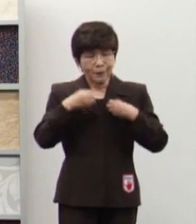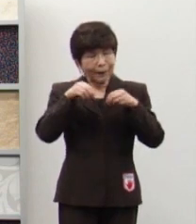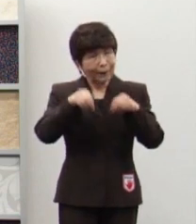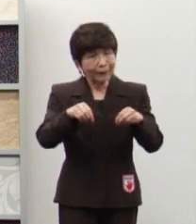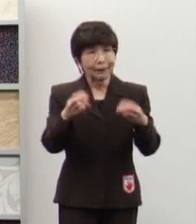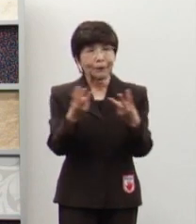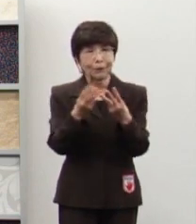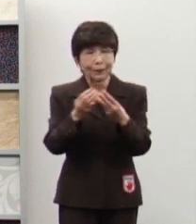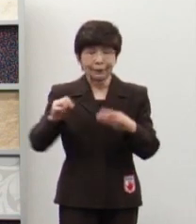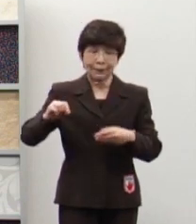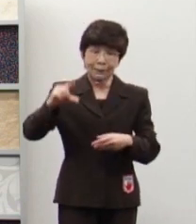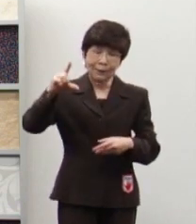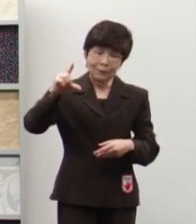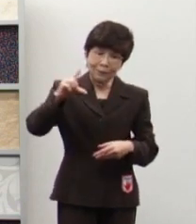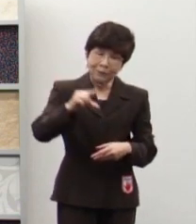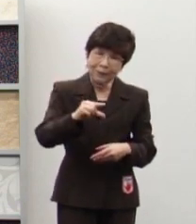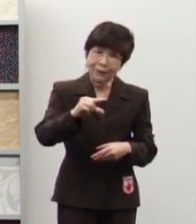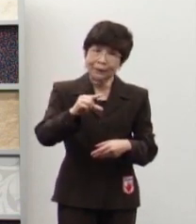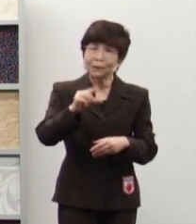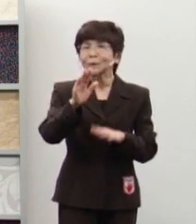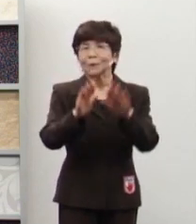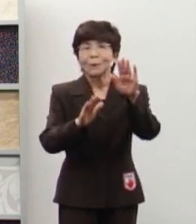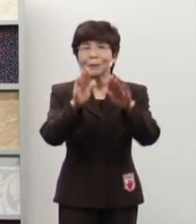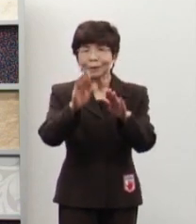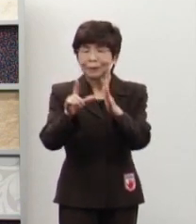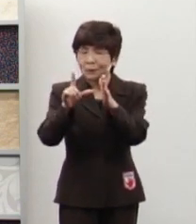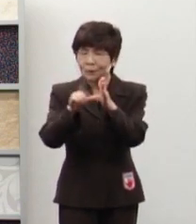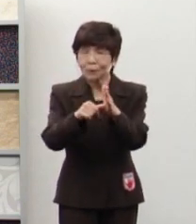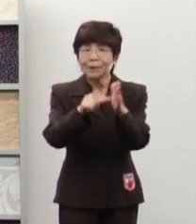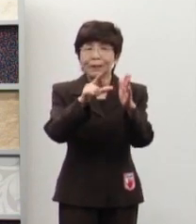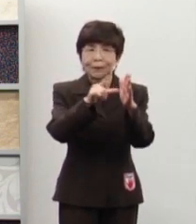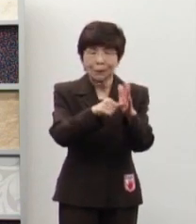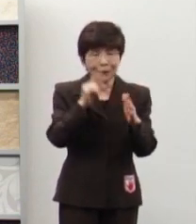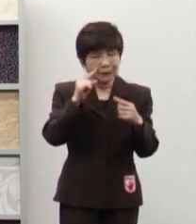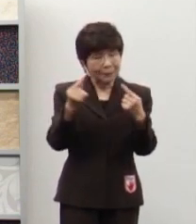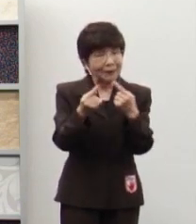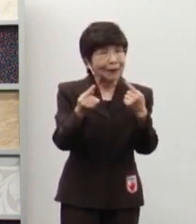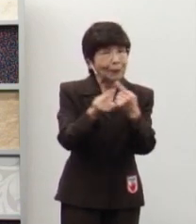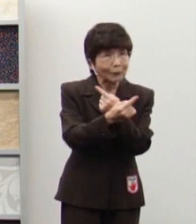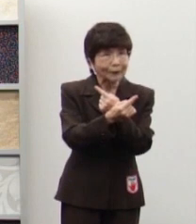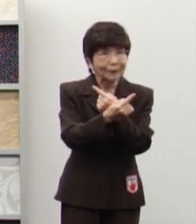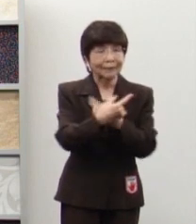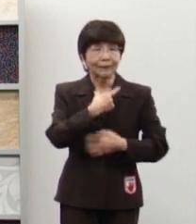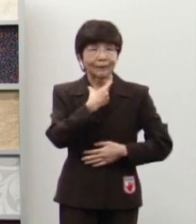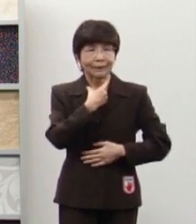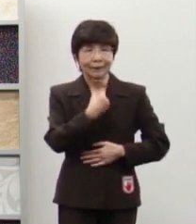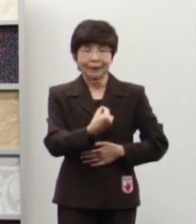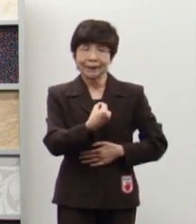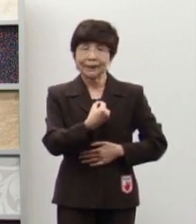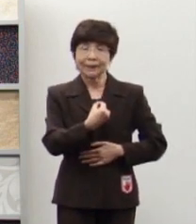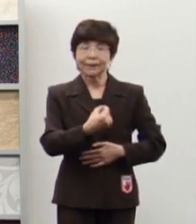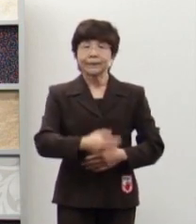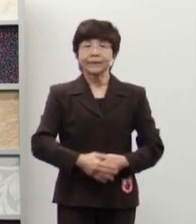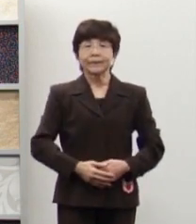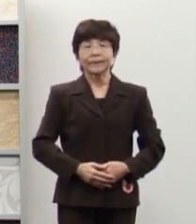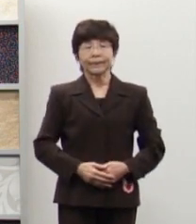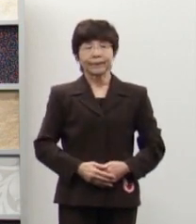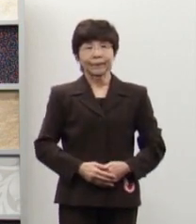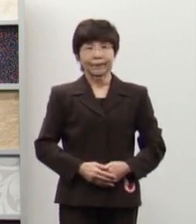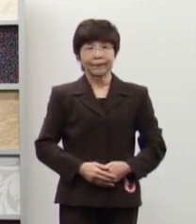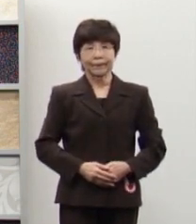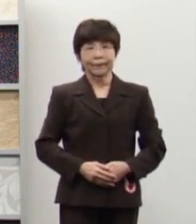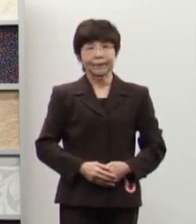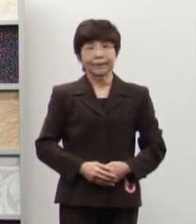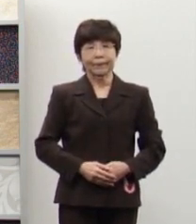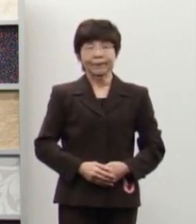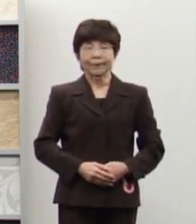この認証基準につきましては段階的な見直しを臨機応変に検討してまいりたいと考えております。